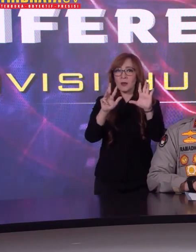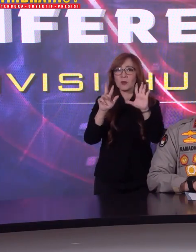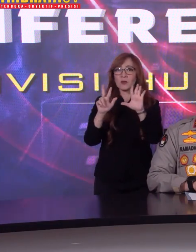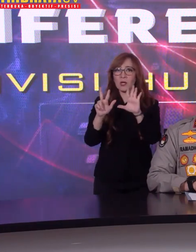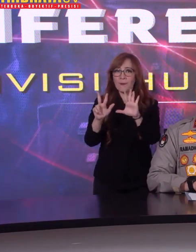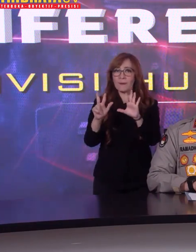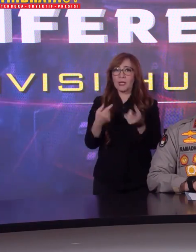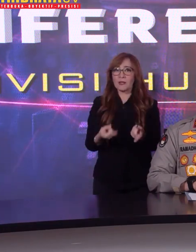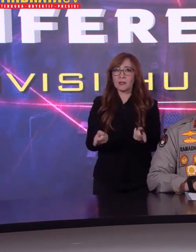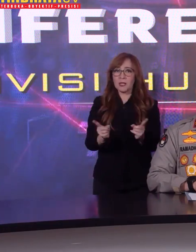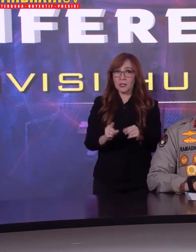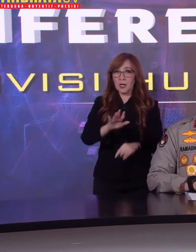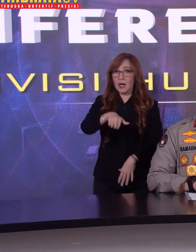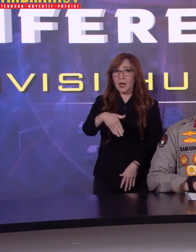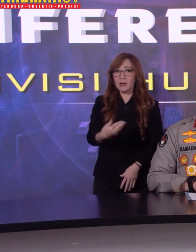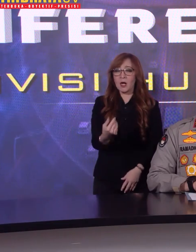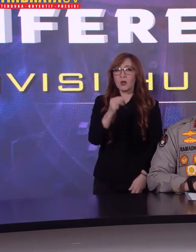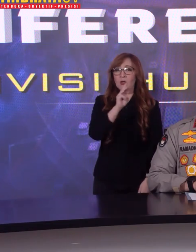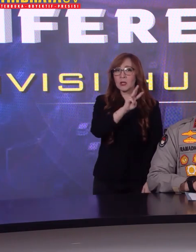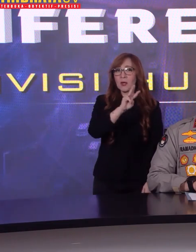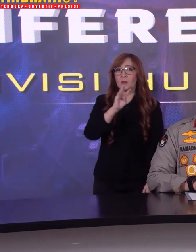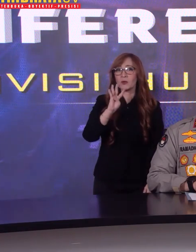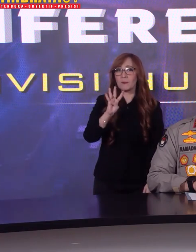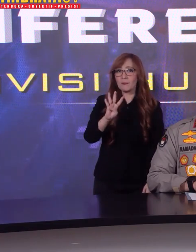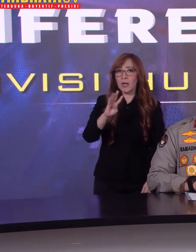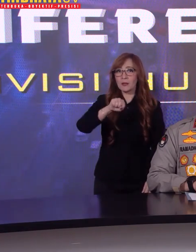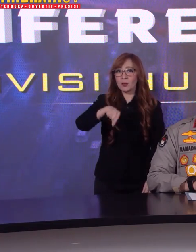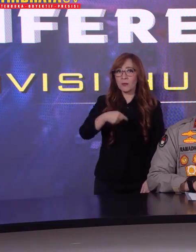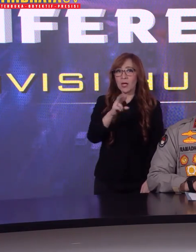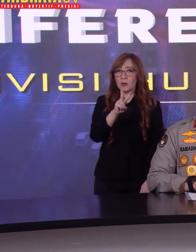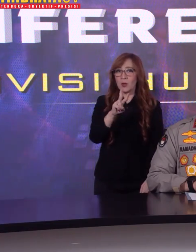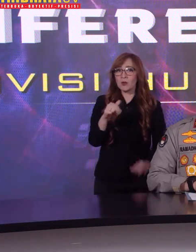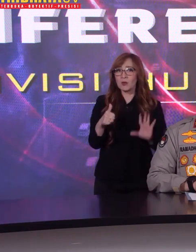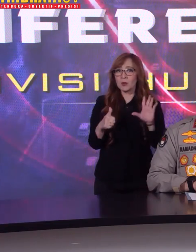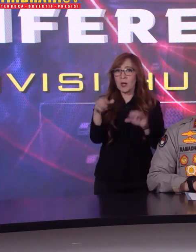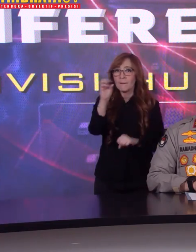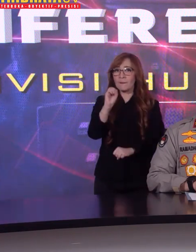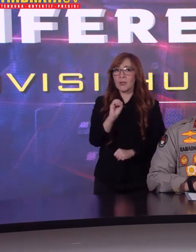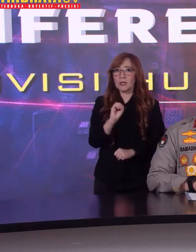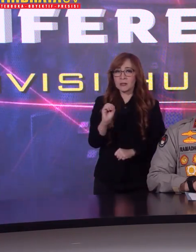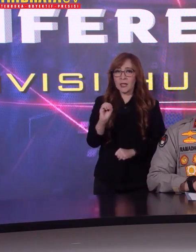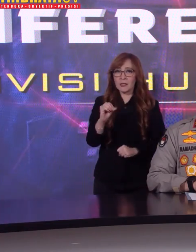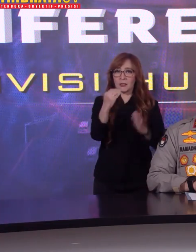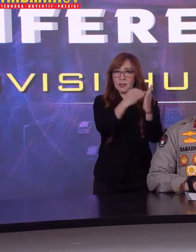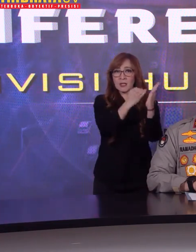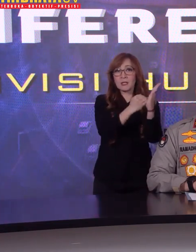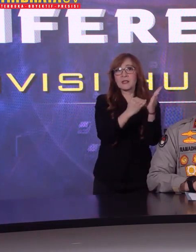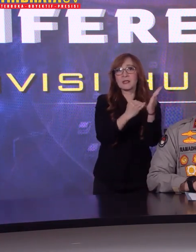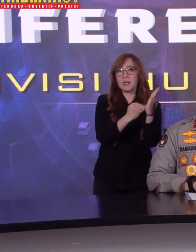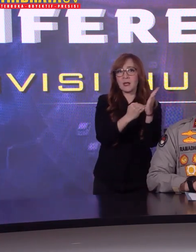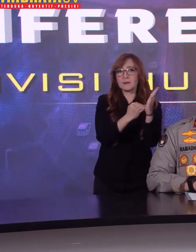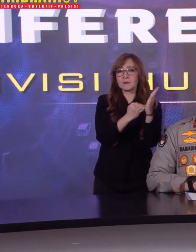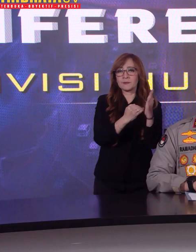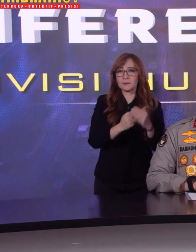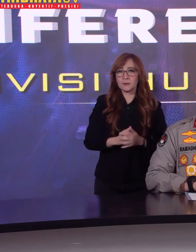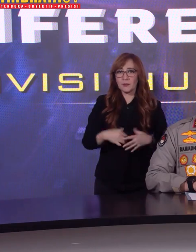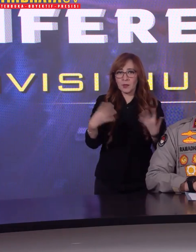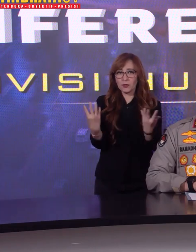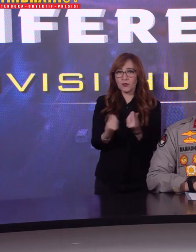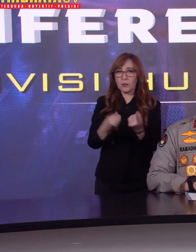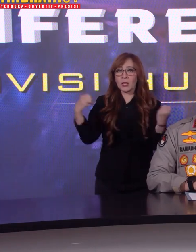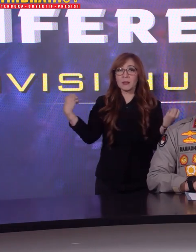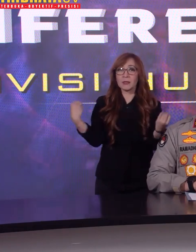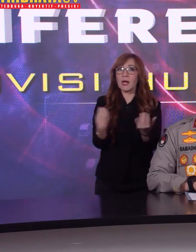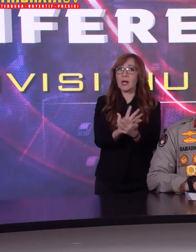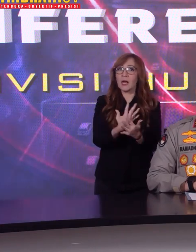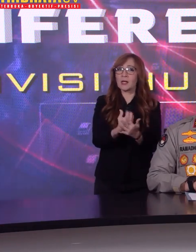198 kejadian atau 34,26% dengan rincian sebagai berikut Jumlah